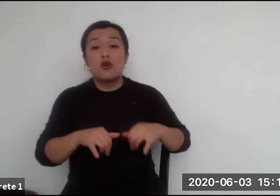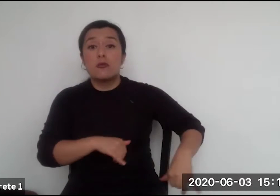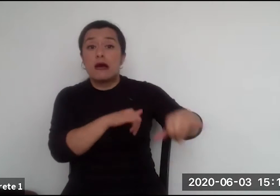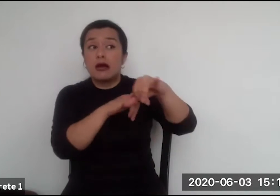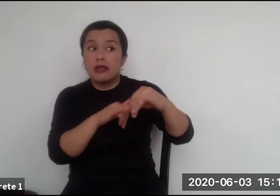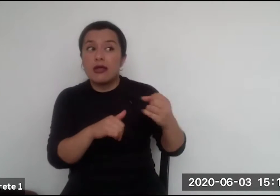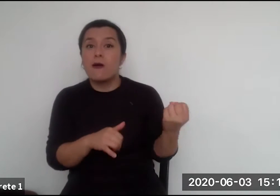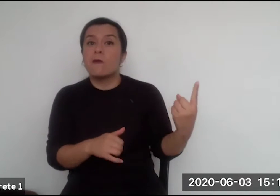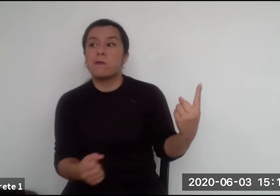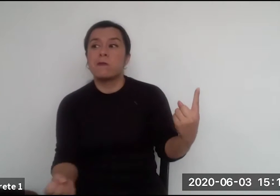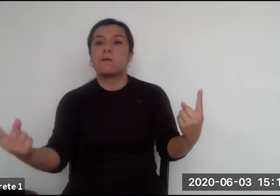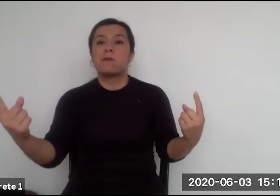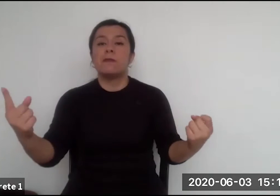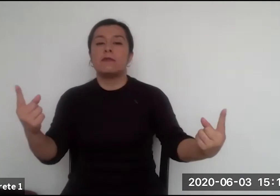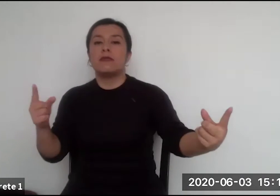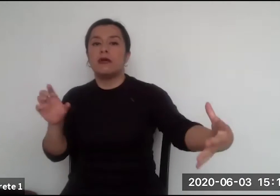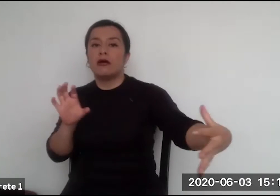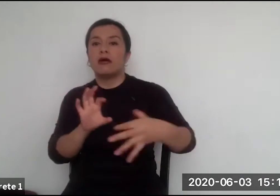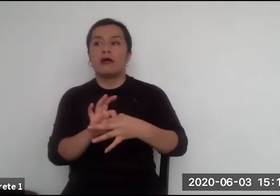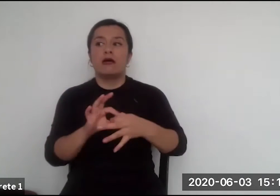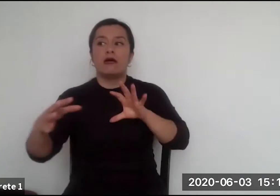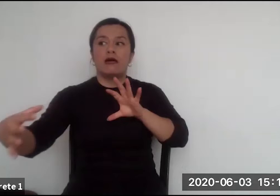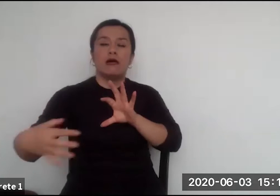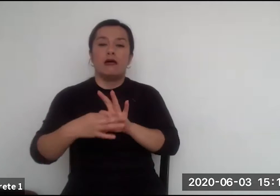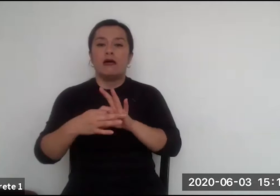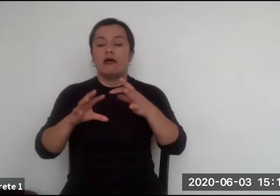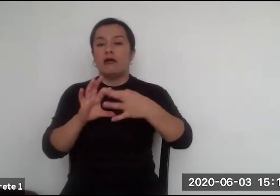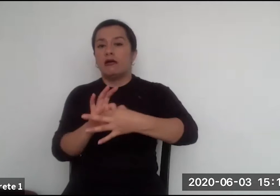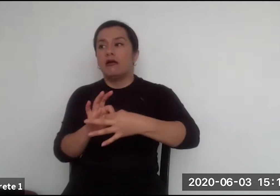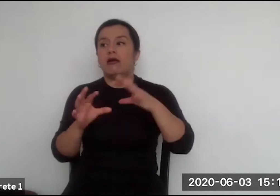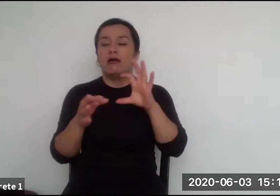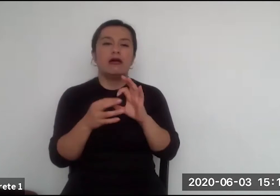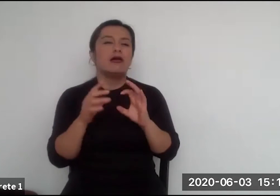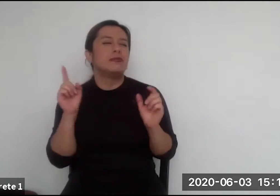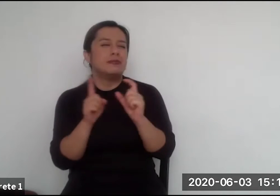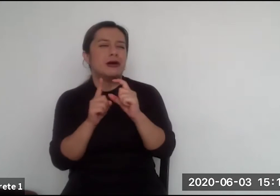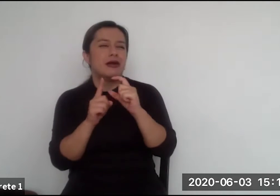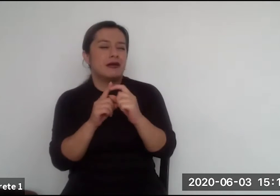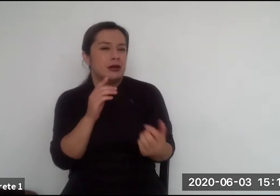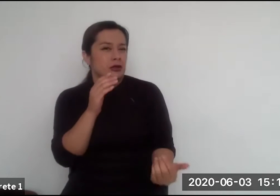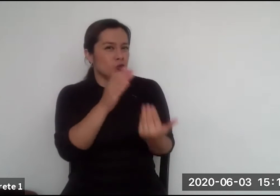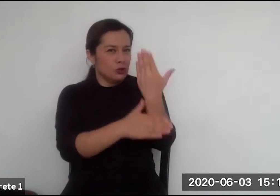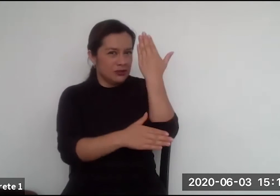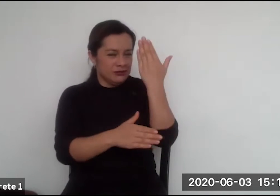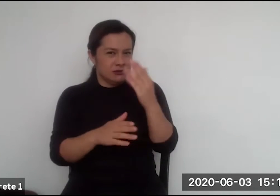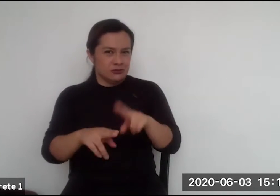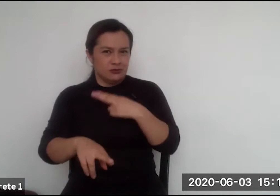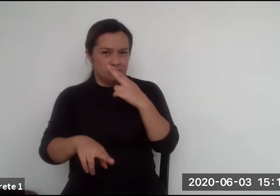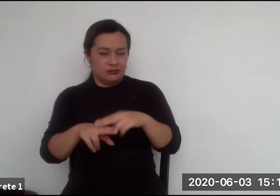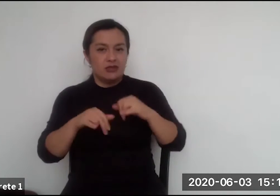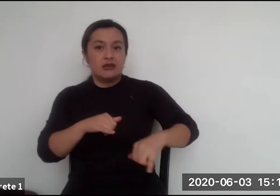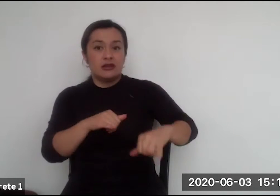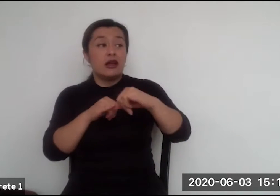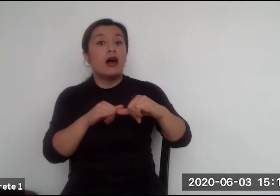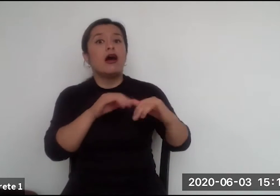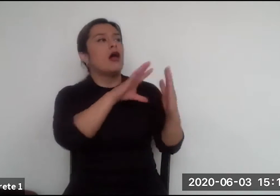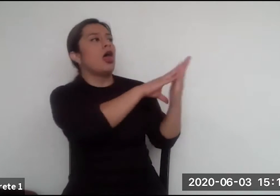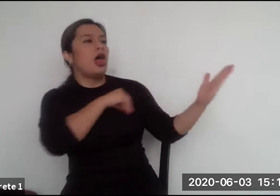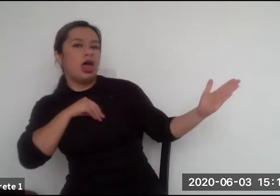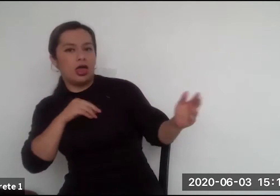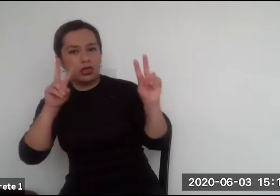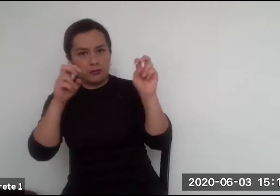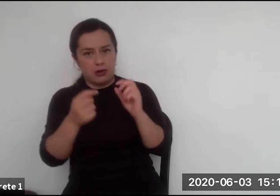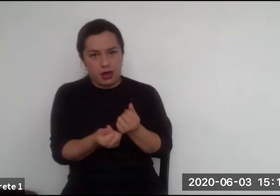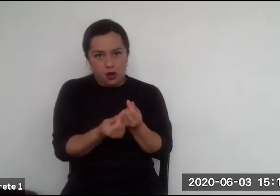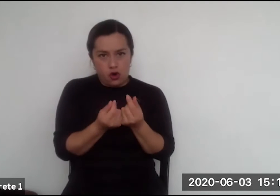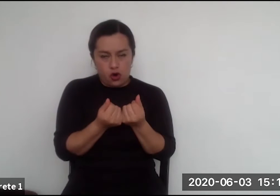claramente relaciones de poder. La palabra nueva normalidad incluso fue acuñada en el ámbito económico en las